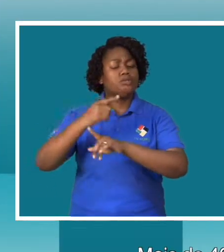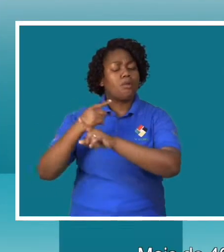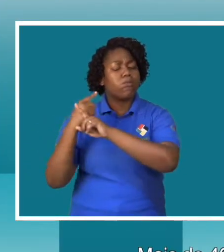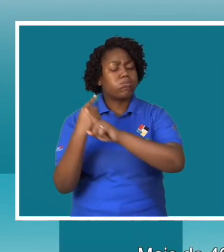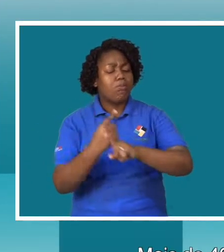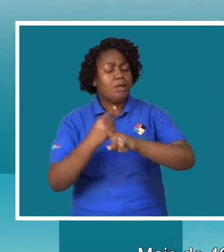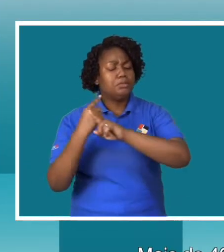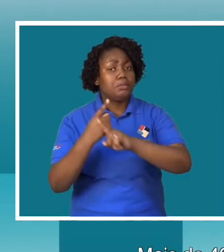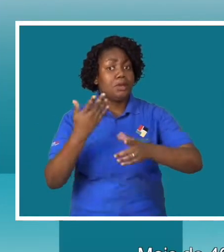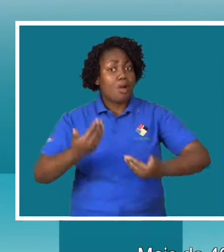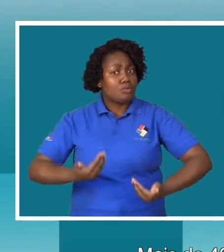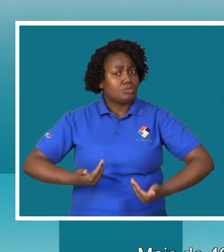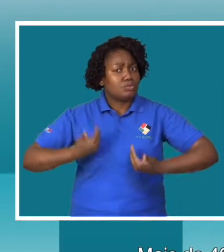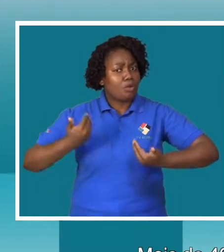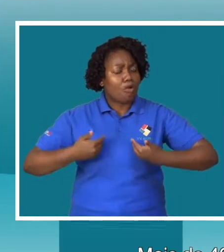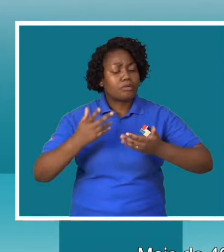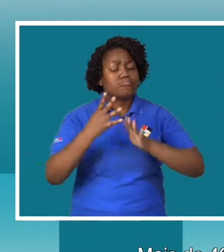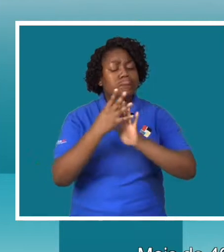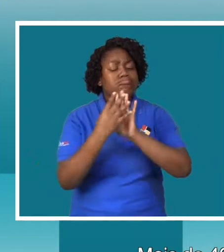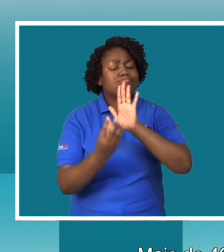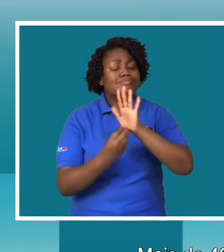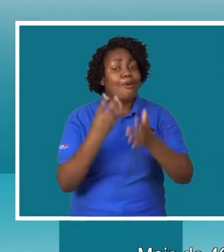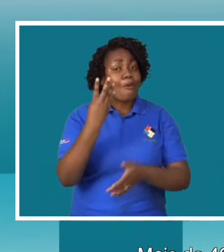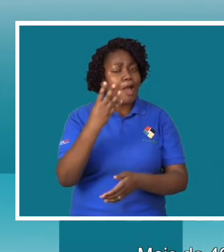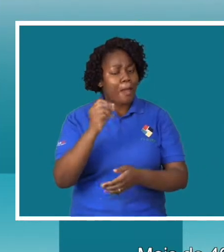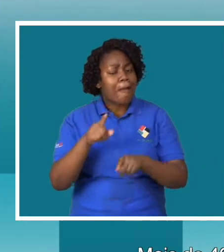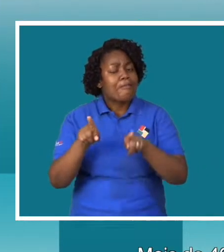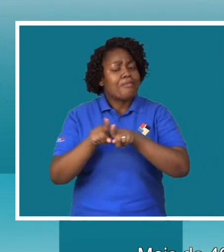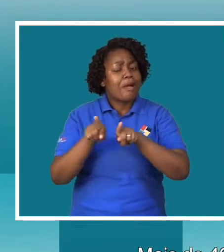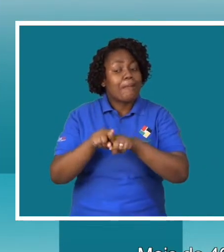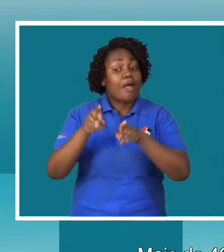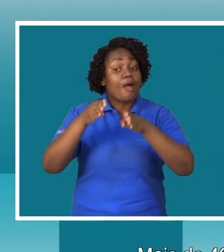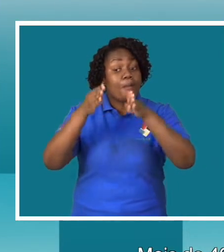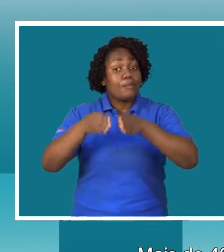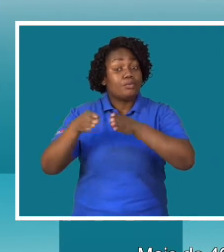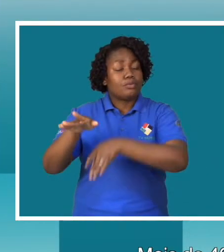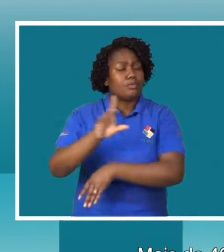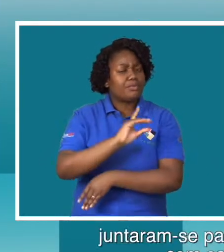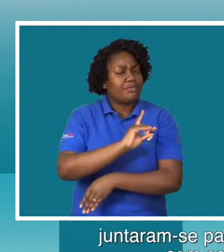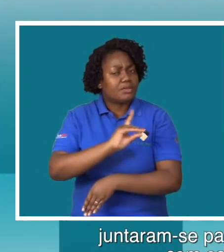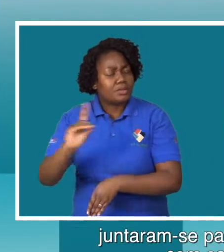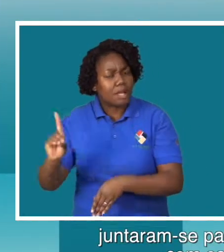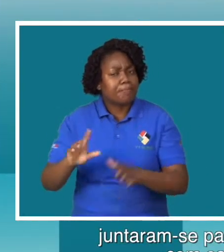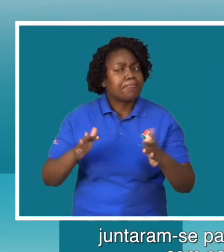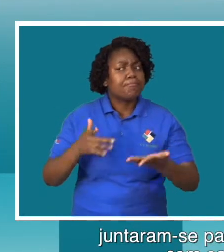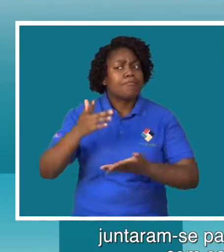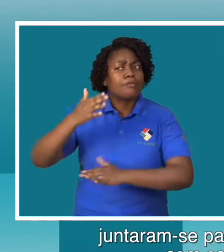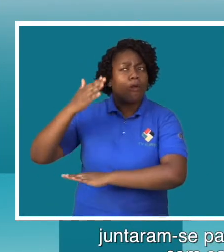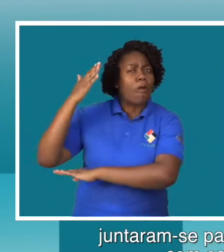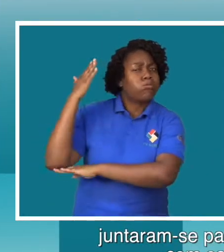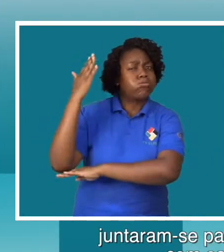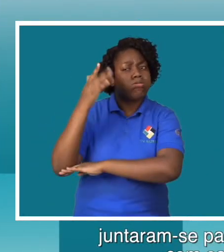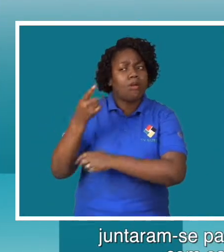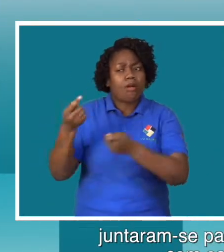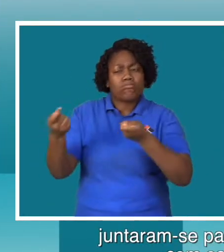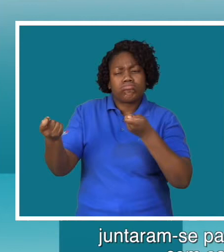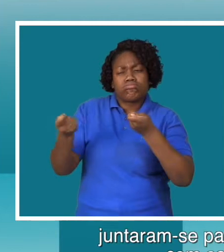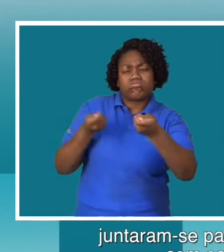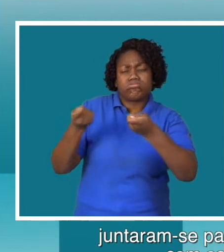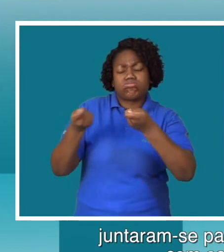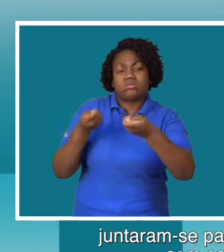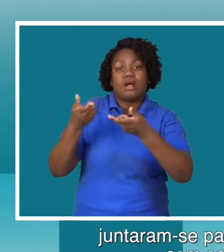Mais de 40 jovens, entre pessoas com deficiência e pessoas sem deficiência, juntaram-se para debater questões